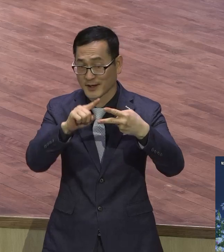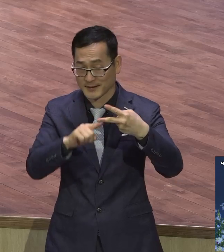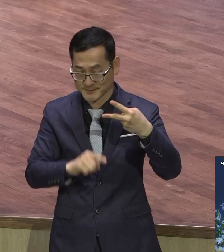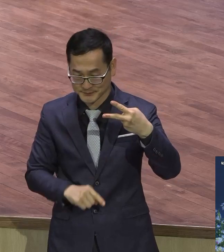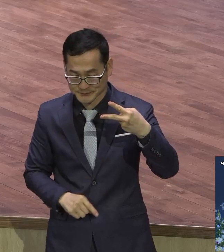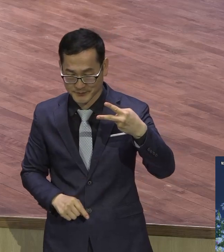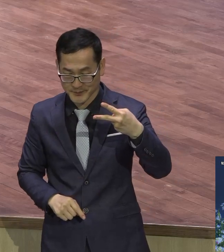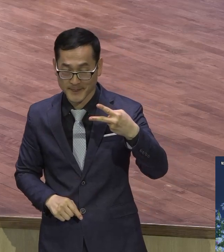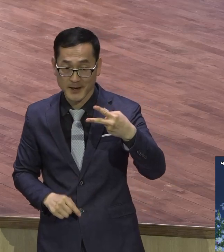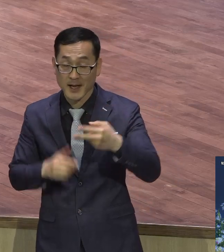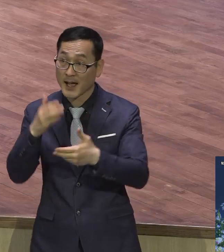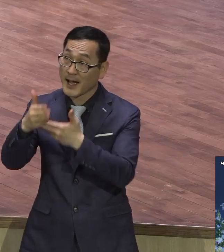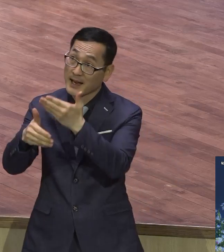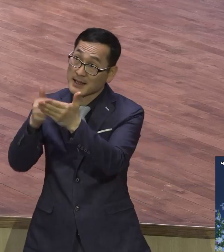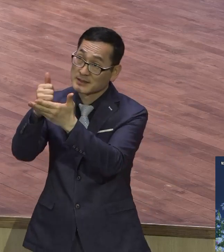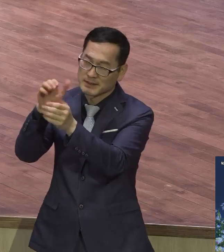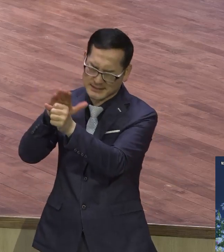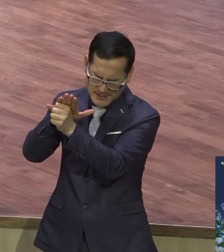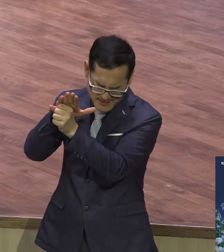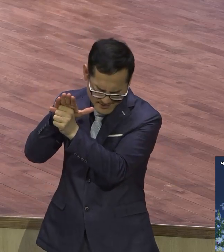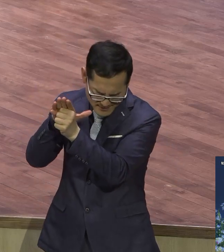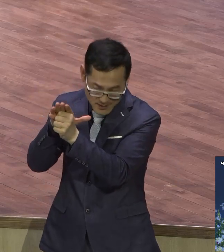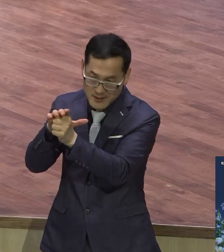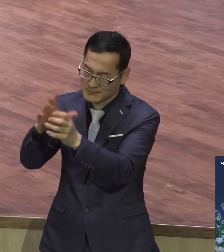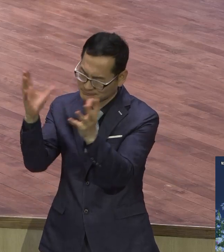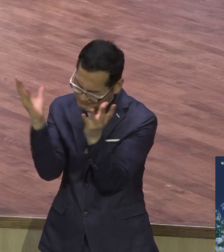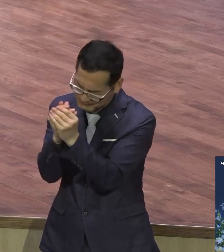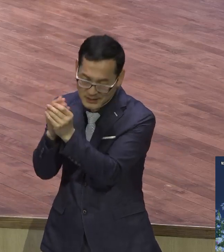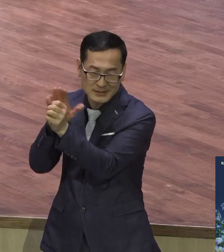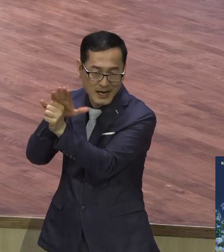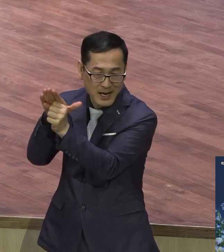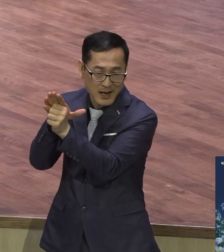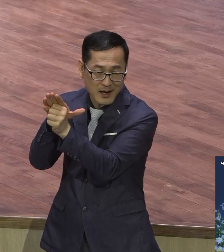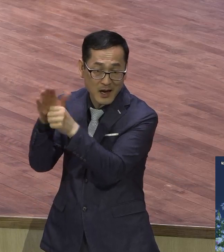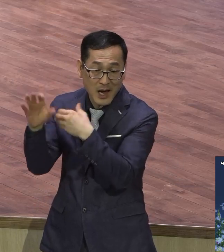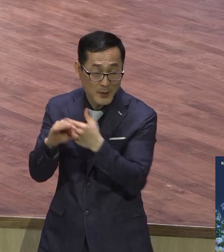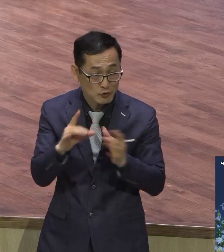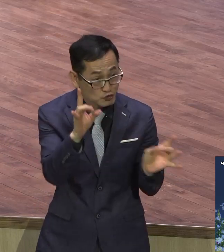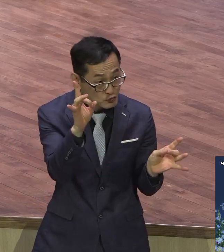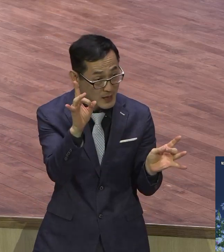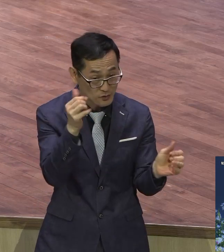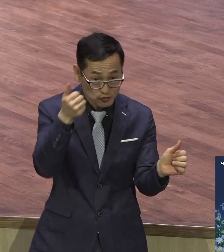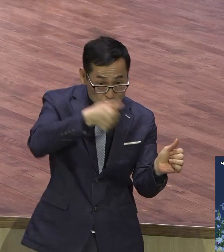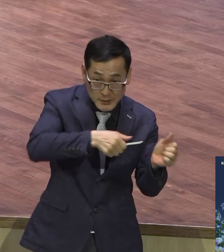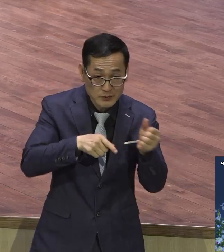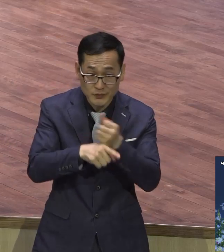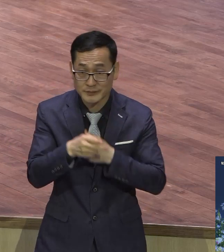하나님을 전심으로 사랑하면 뭐예요? 하나님을 사랑하면 우상숭배할 이유가 없지요.